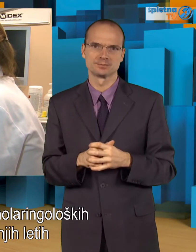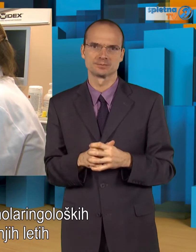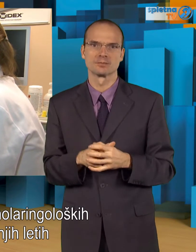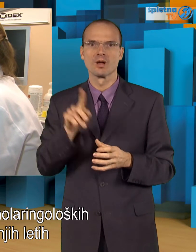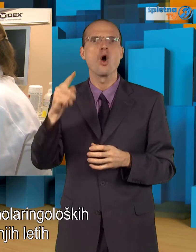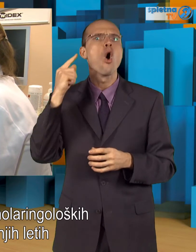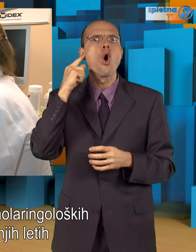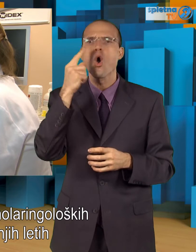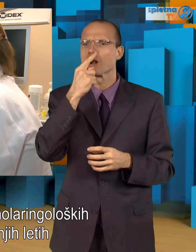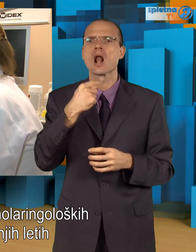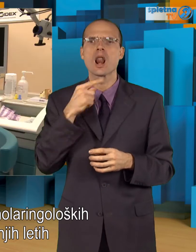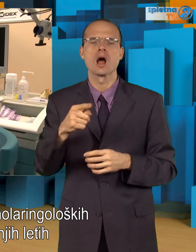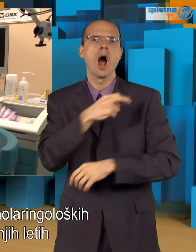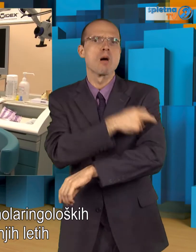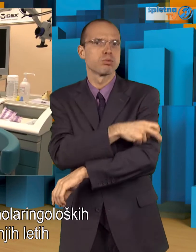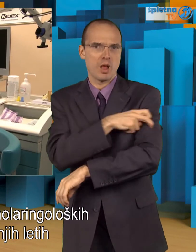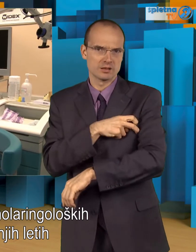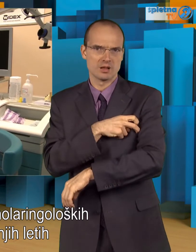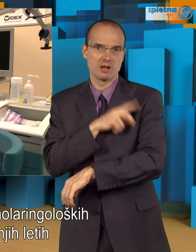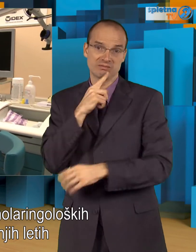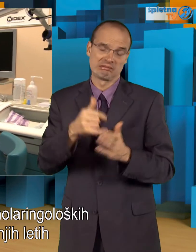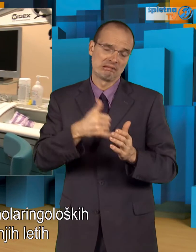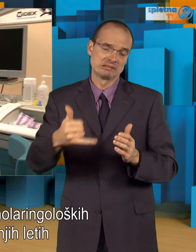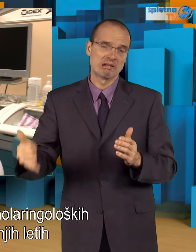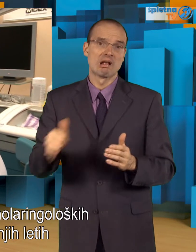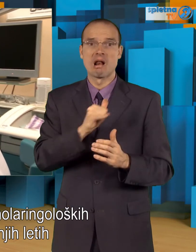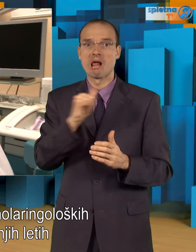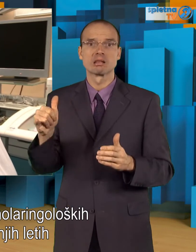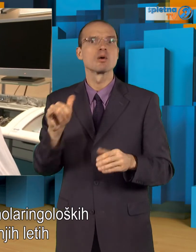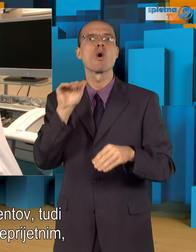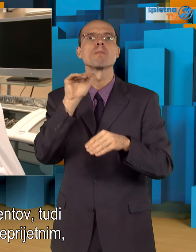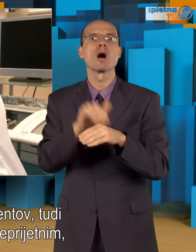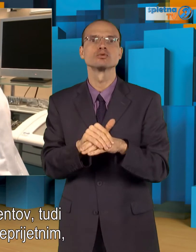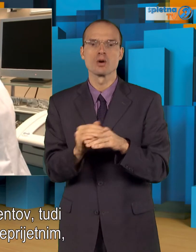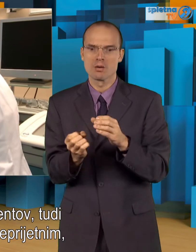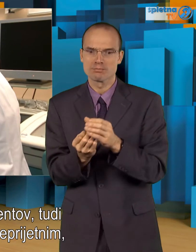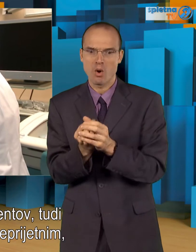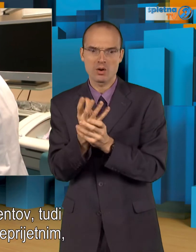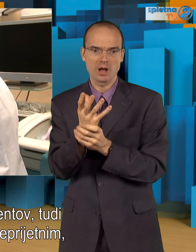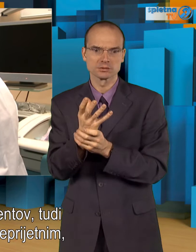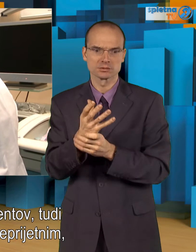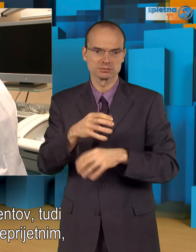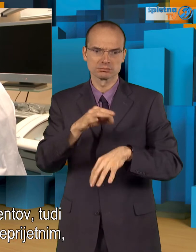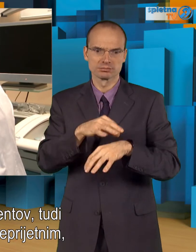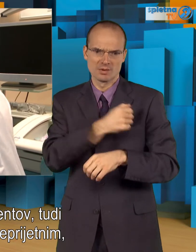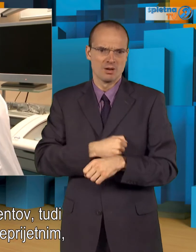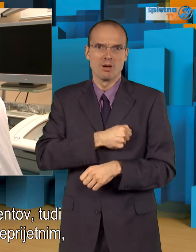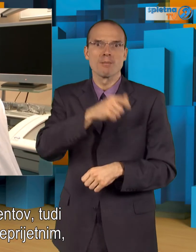V otorinolaringoloških ambulantah v zadnjih letih opažajo porast pacientov, tudi mlajših, ki tožijo